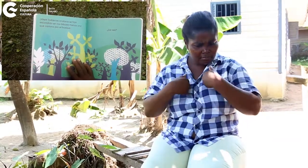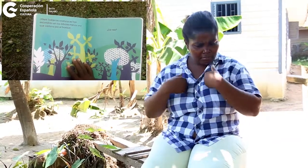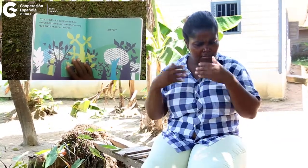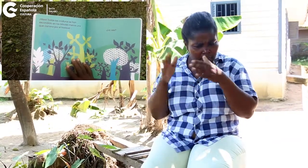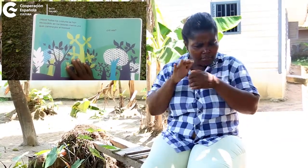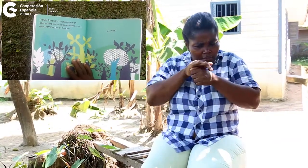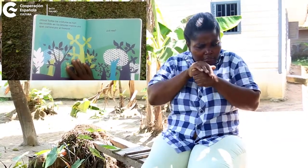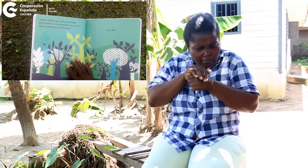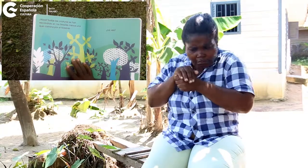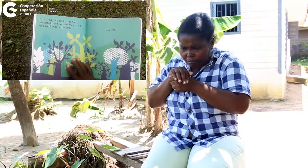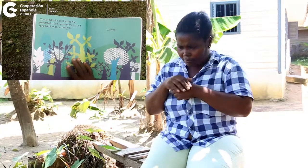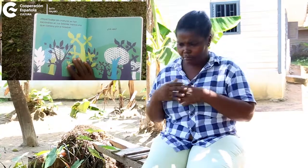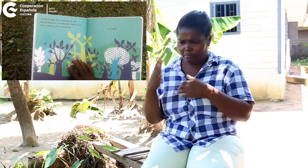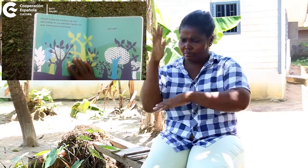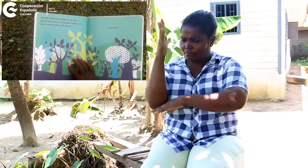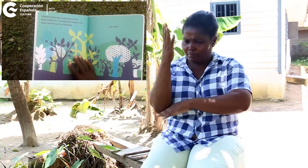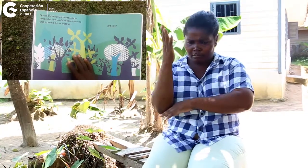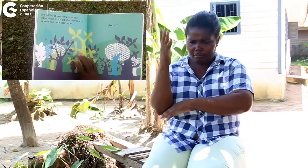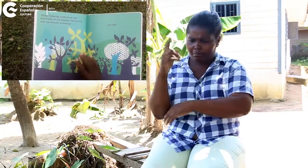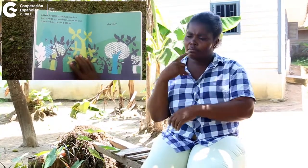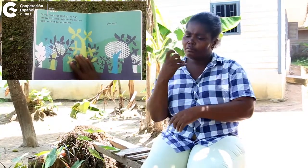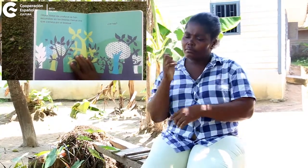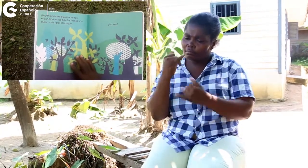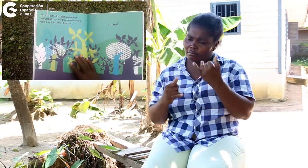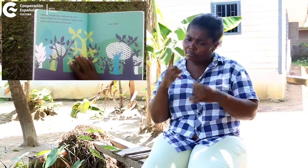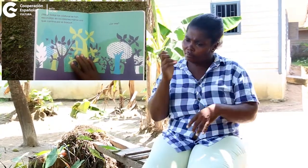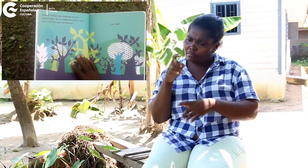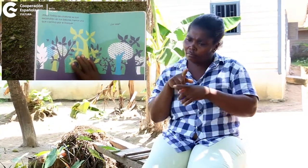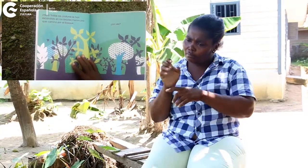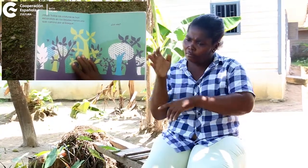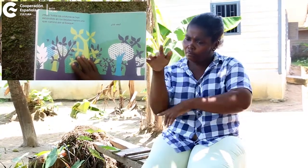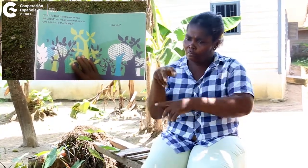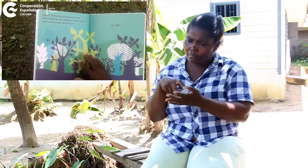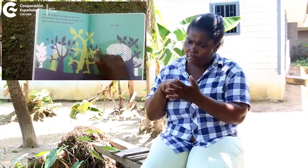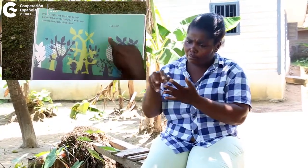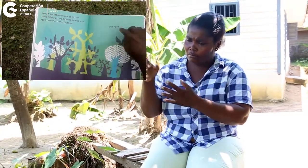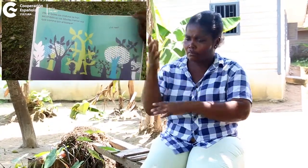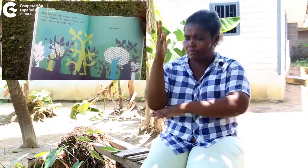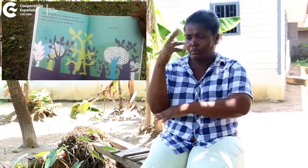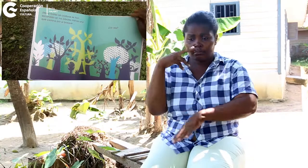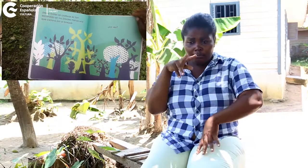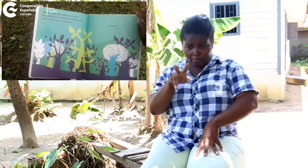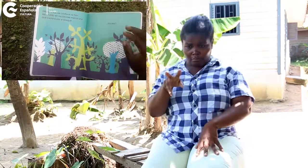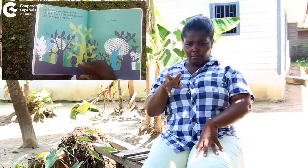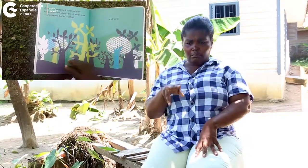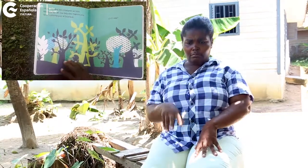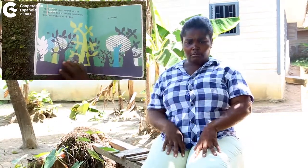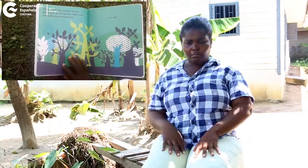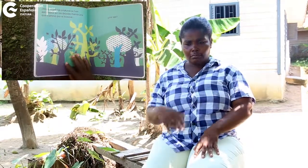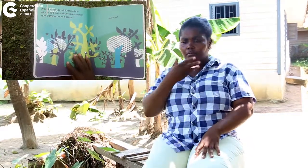han escondido en los árboles menos una que camina por el bosque. ¿La ves? Chicos, a